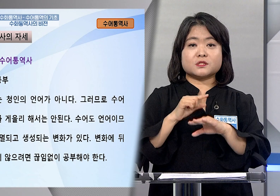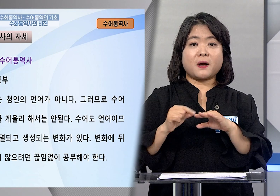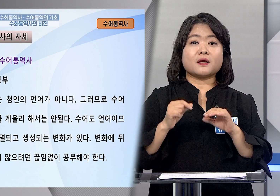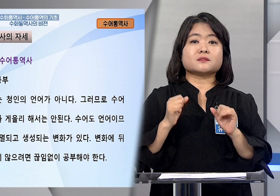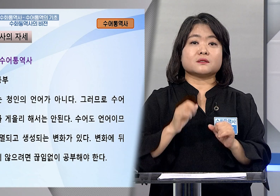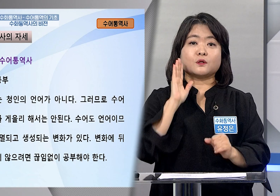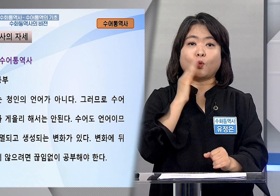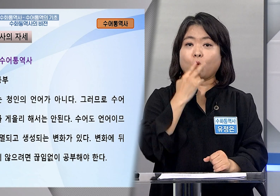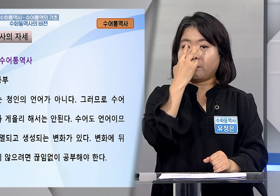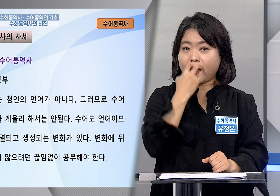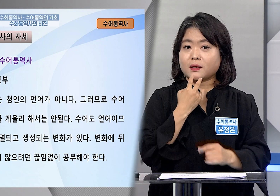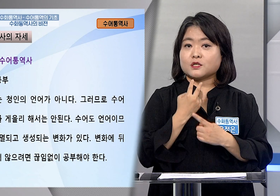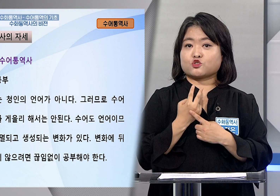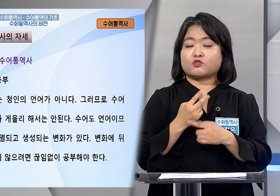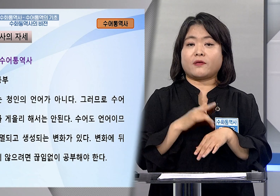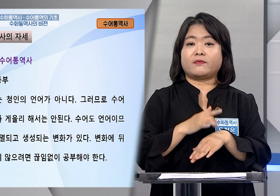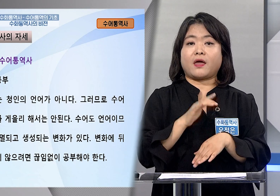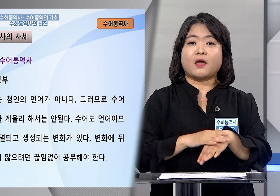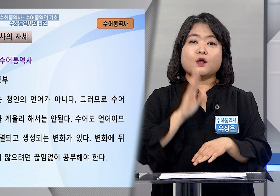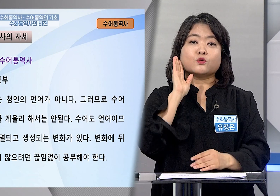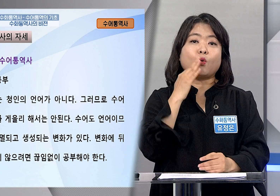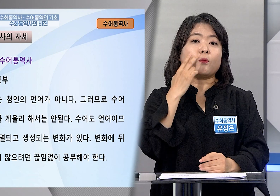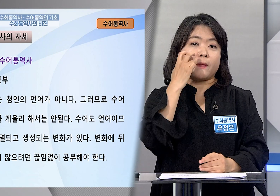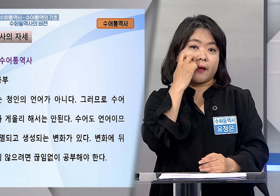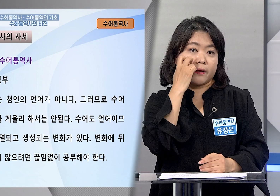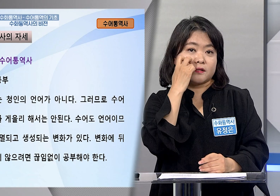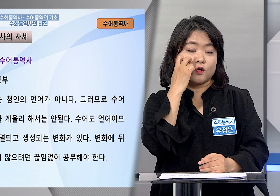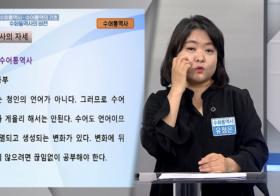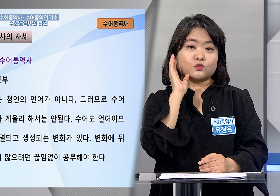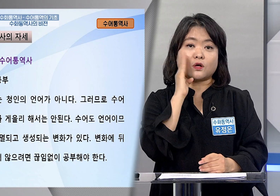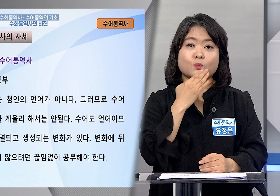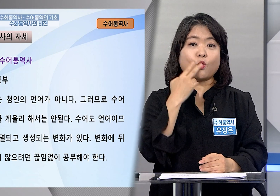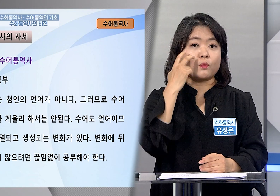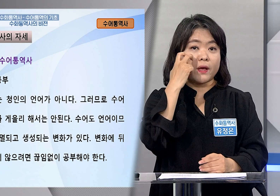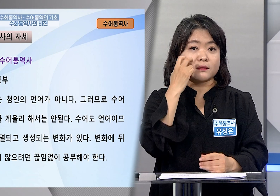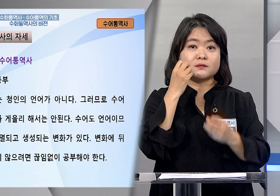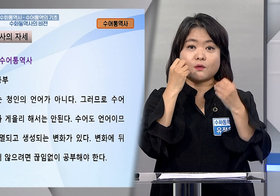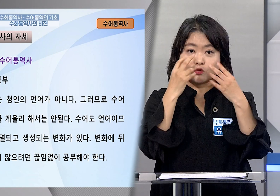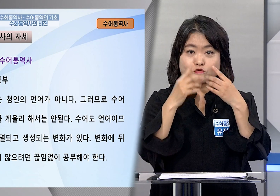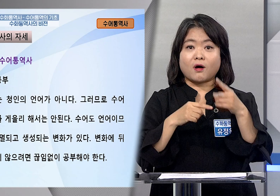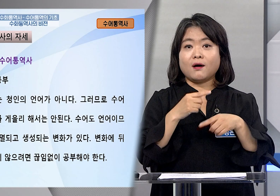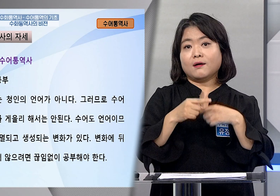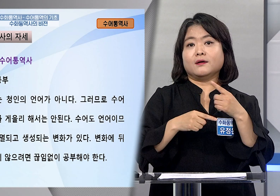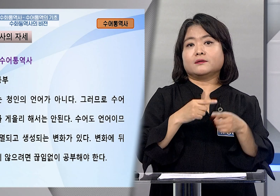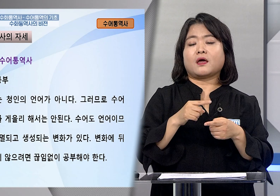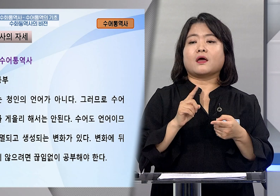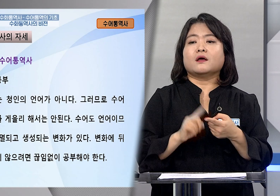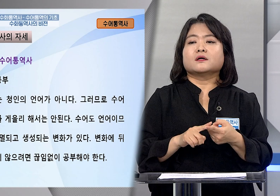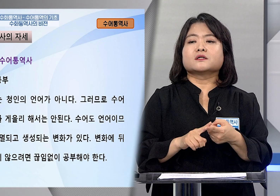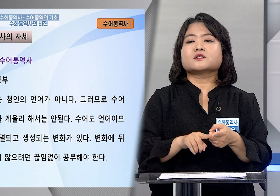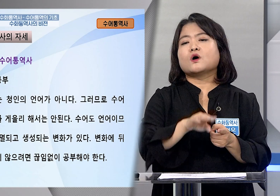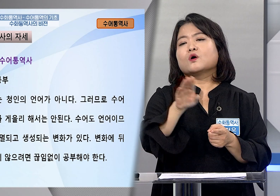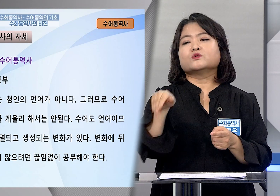지방에 있으니까 농맹이 익숙한데 농맹, 새로운 수화, 농맹, 새로운 수화. 네. 그래서